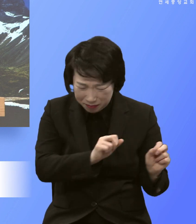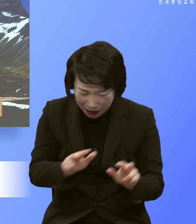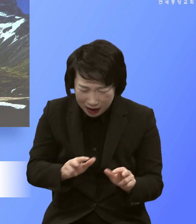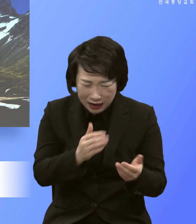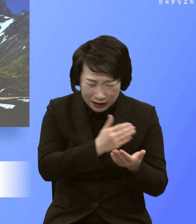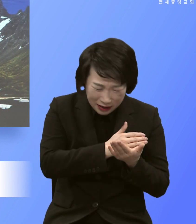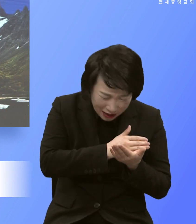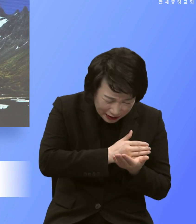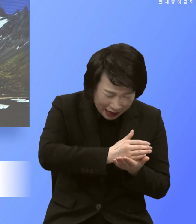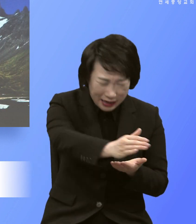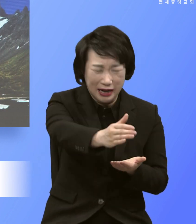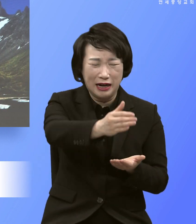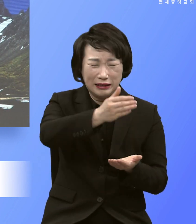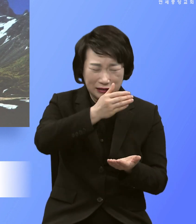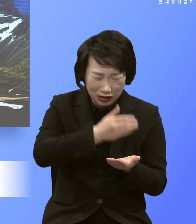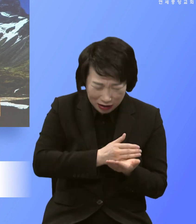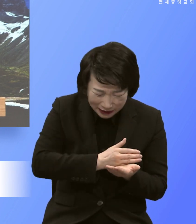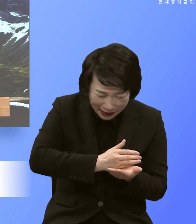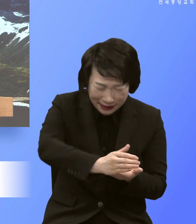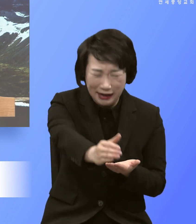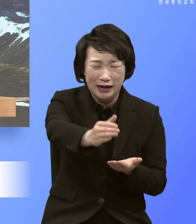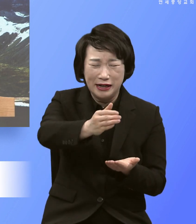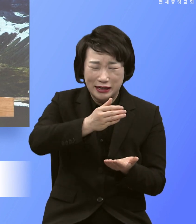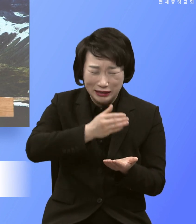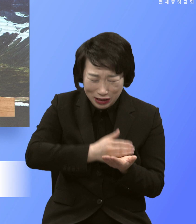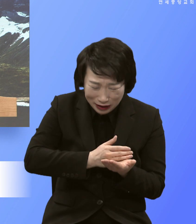즉시 떠나가라.